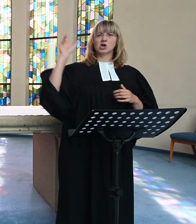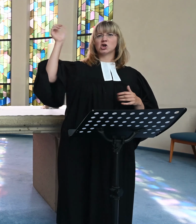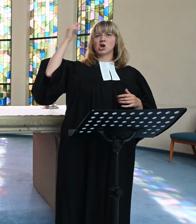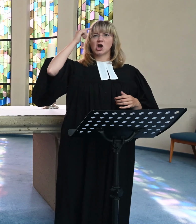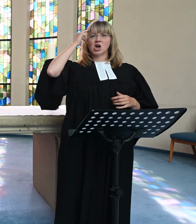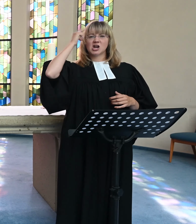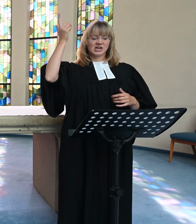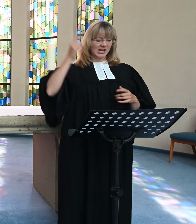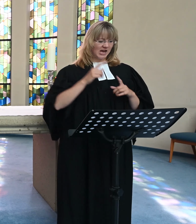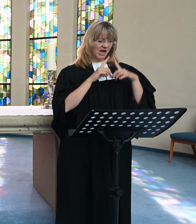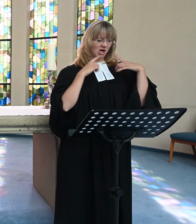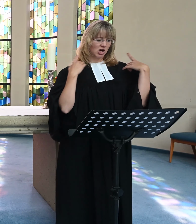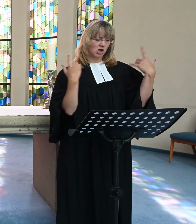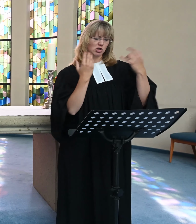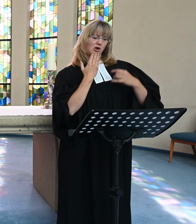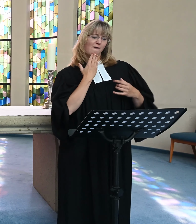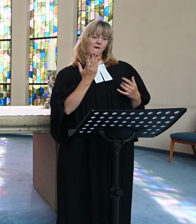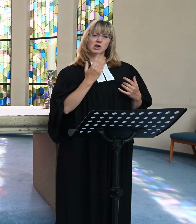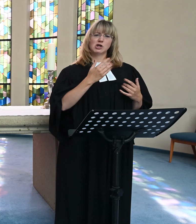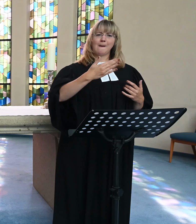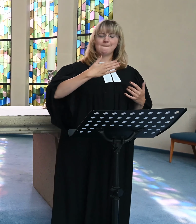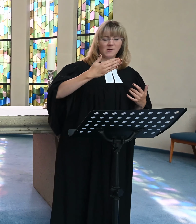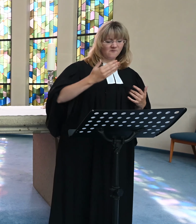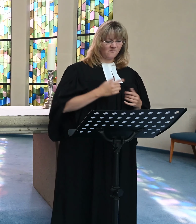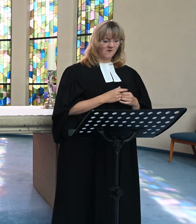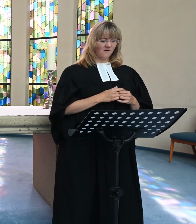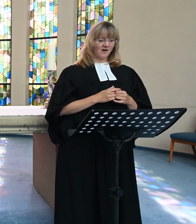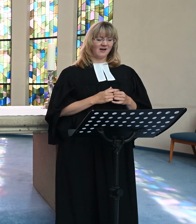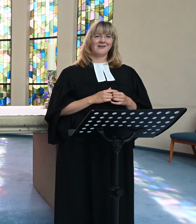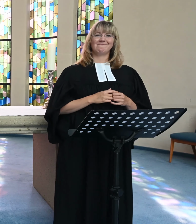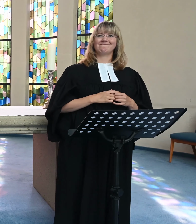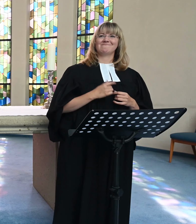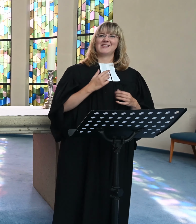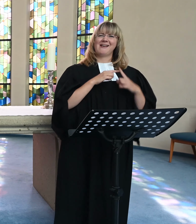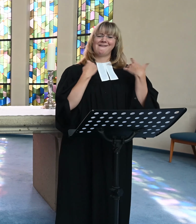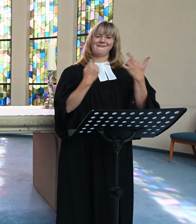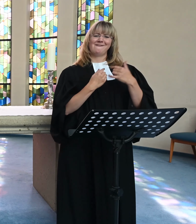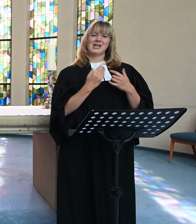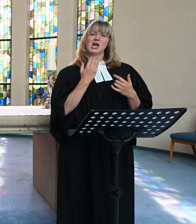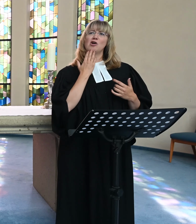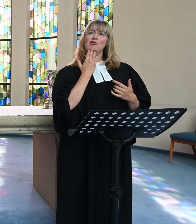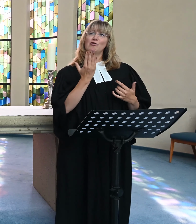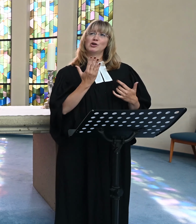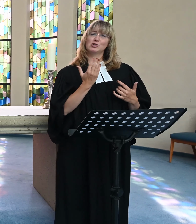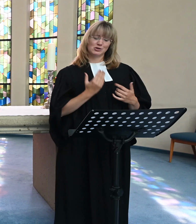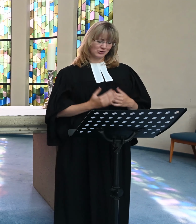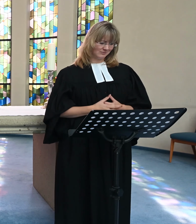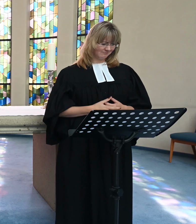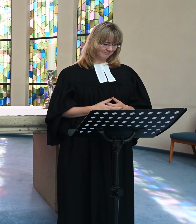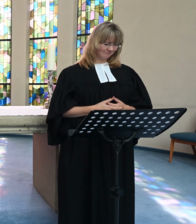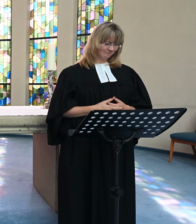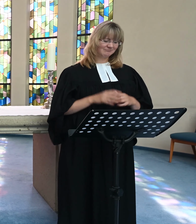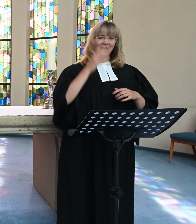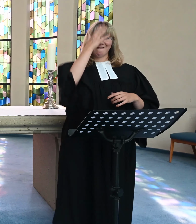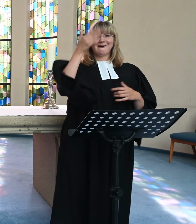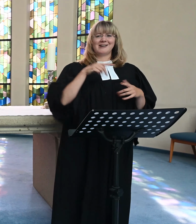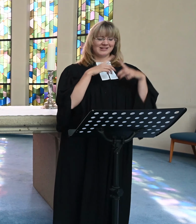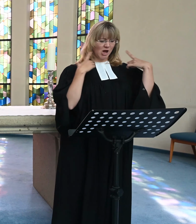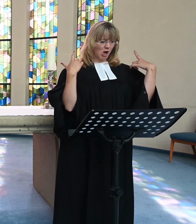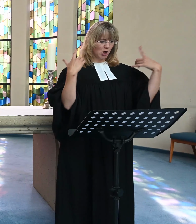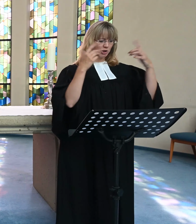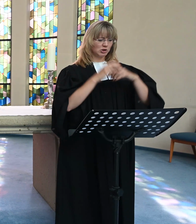als Best-Practice-Beispiel für das Beten. Denn es ist ein Gebet, das schon die Kleinsten lernen, wenn es